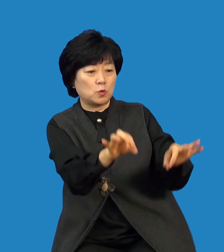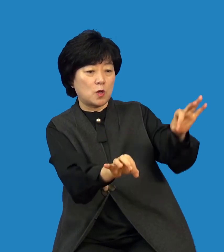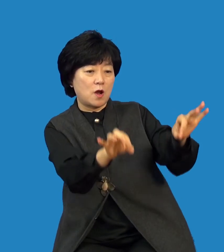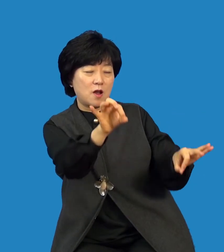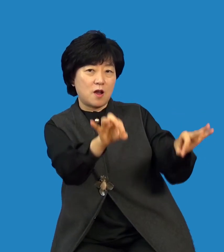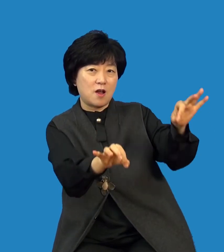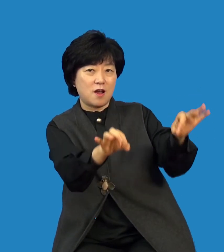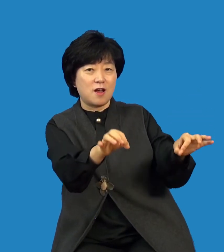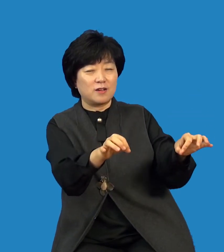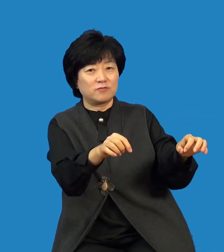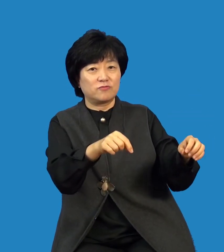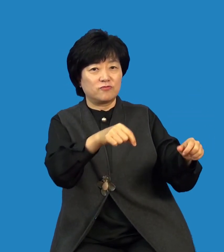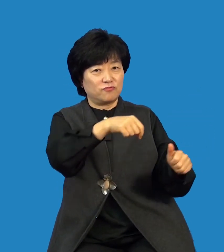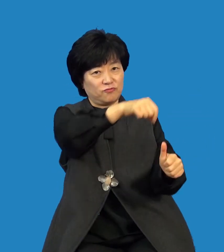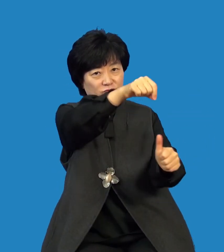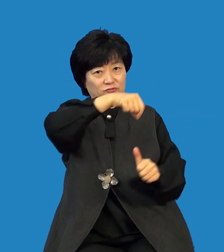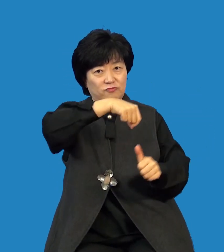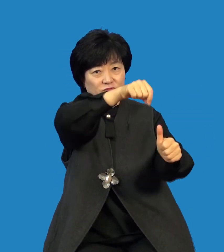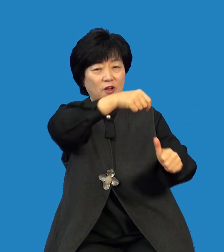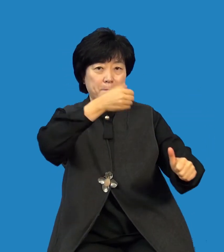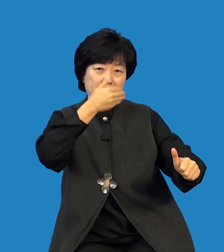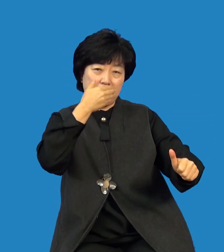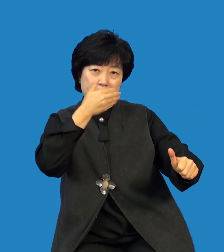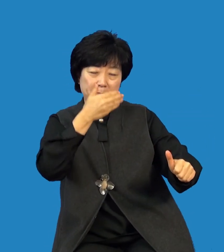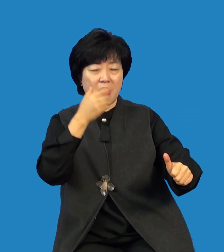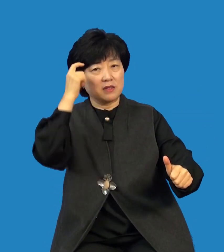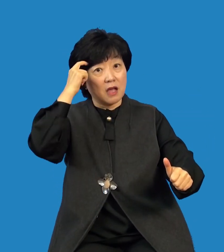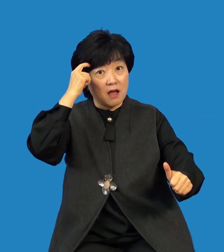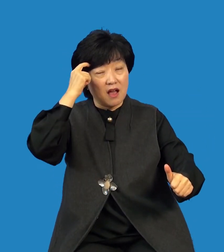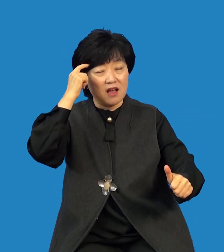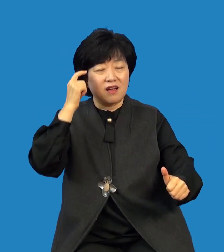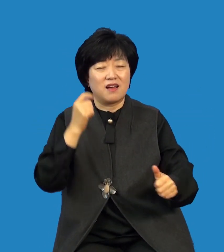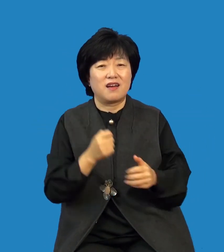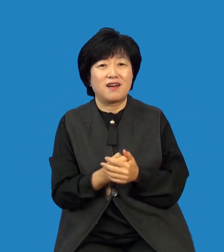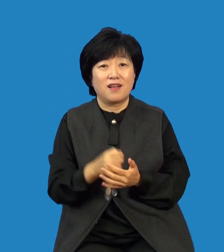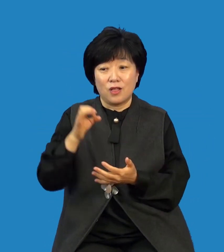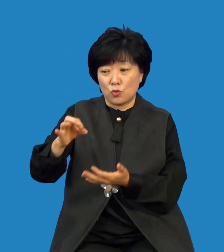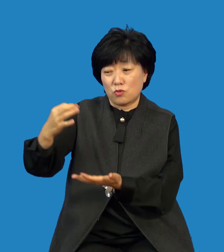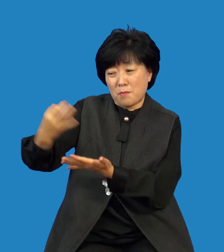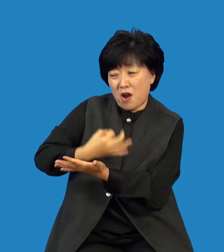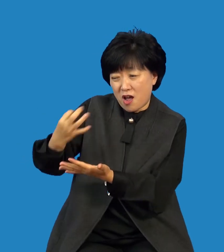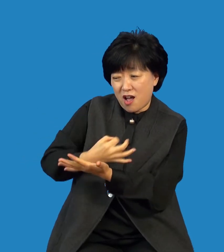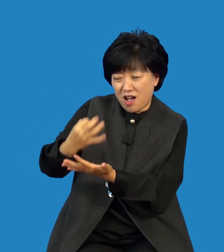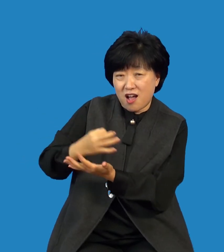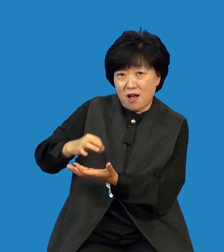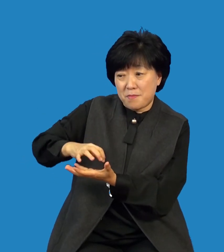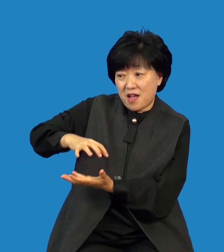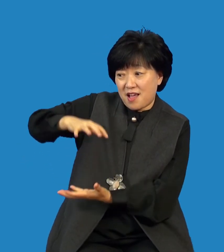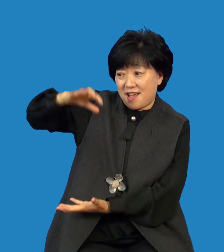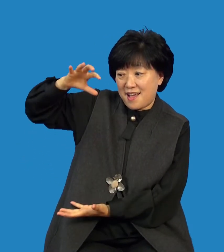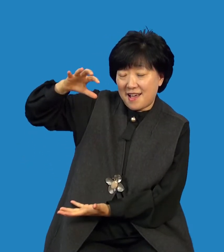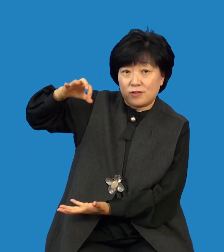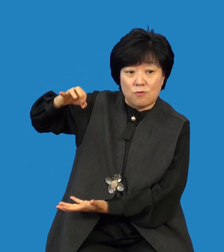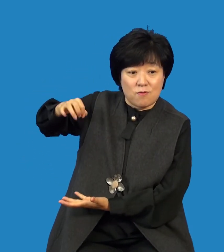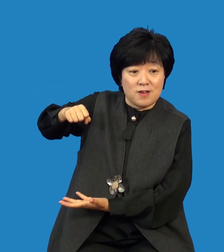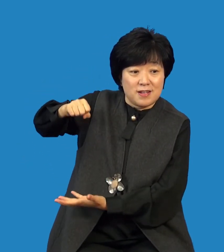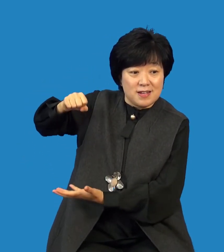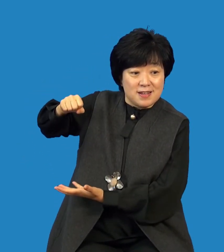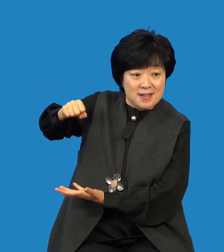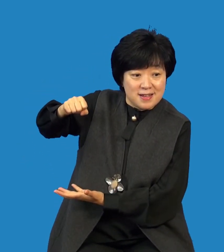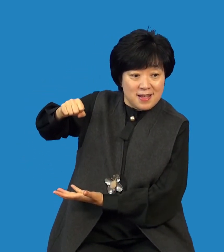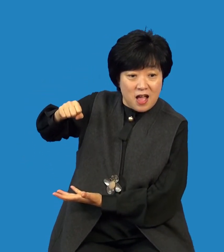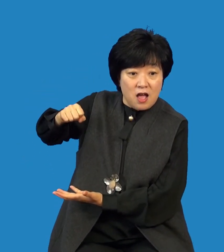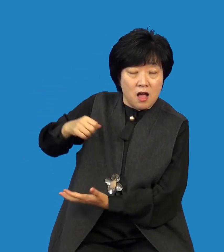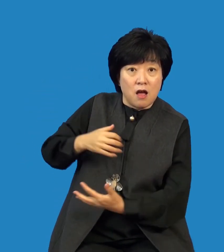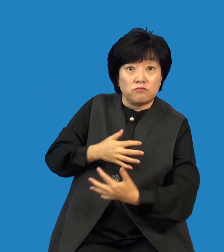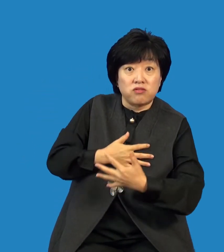사람들이 열심히 돈을 벌려고 노력하죠. 그런데 여러분 또 하나 아이러니한 것은 그 돈을 벌어봐야 조종관을 잡아봐야 결국 그 불안함 없어지지